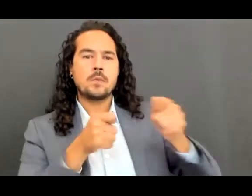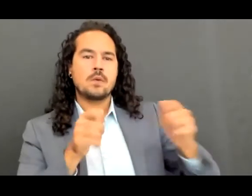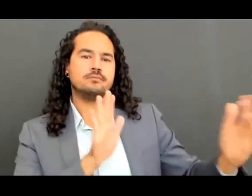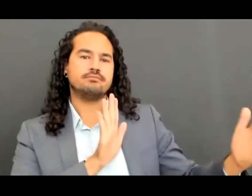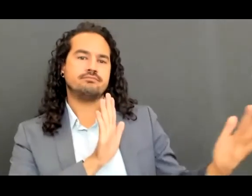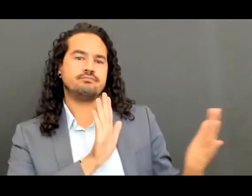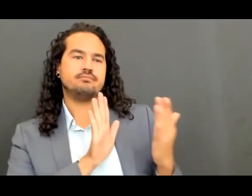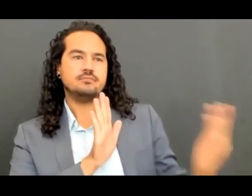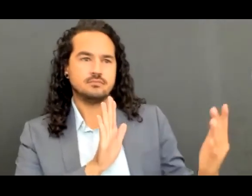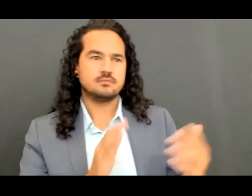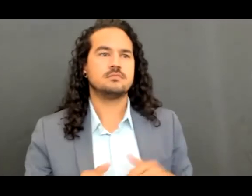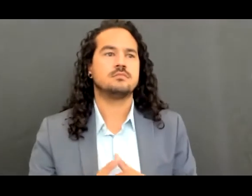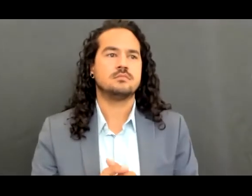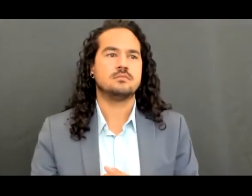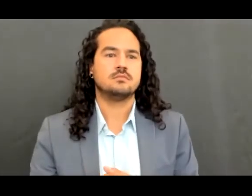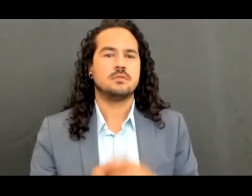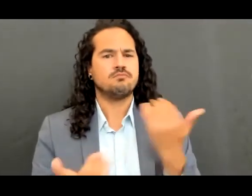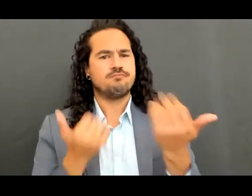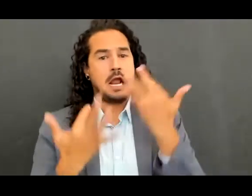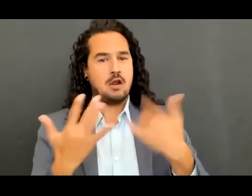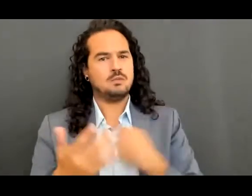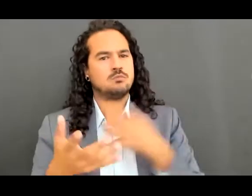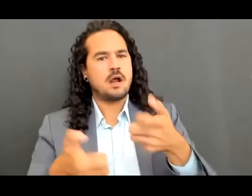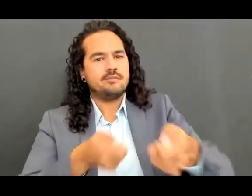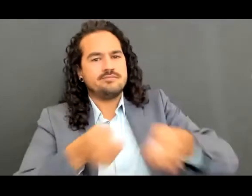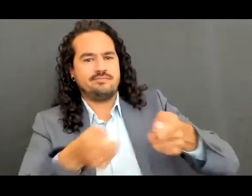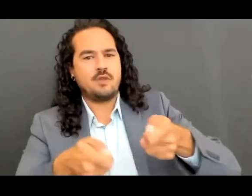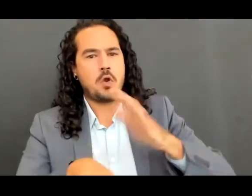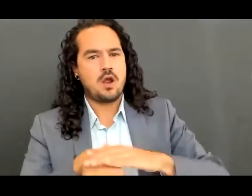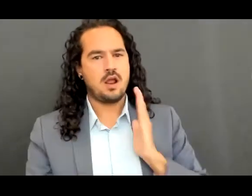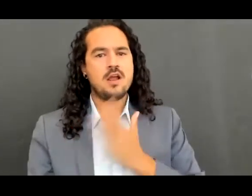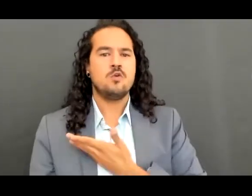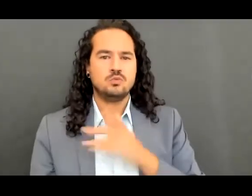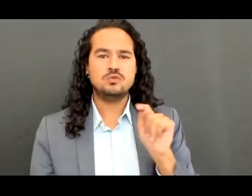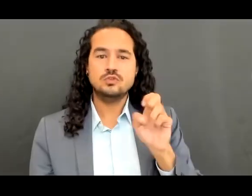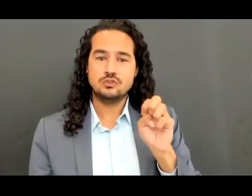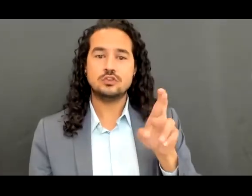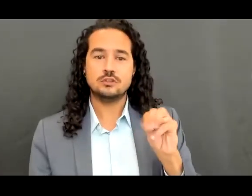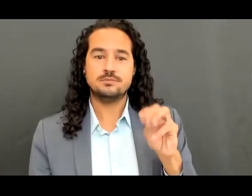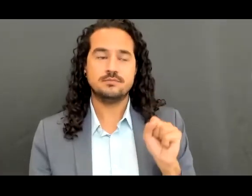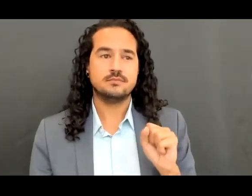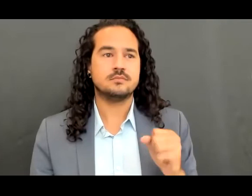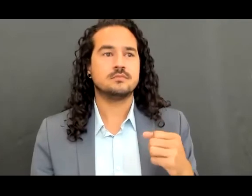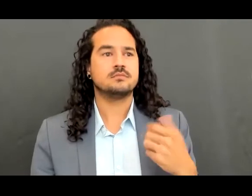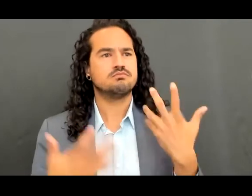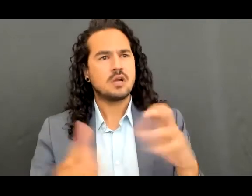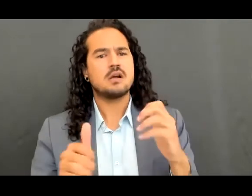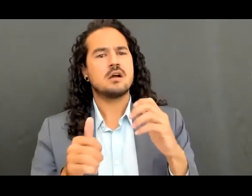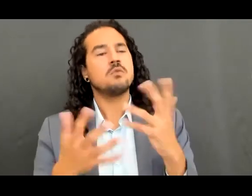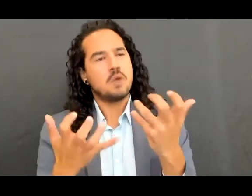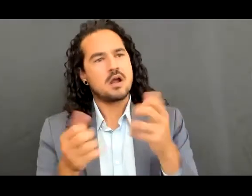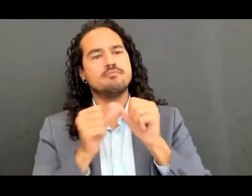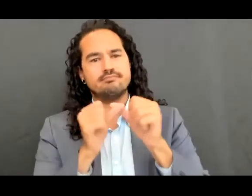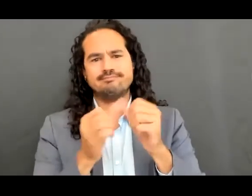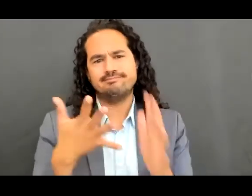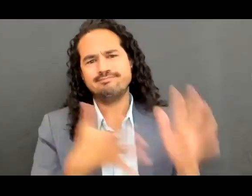donde nosotros queremos, para tener la seguridad de nuestros empleados, que es lo que importa. Estamos teniendo